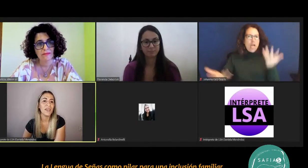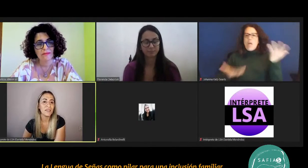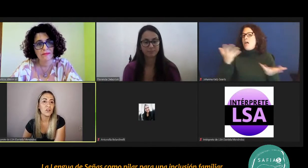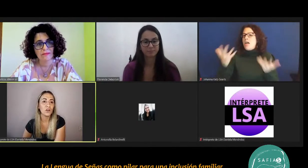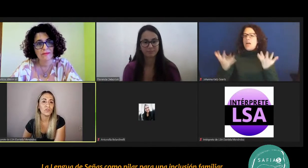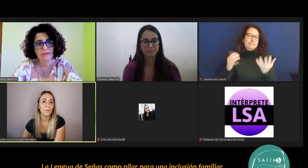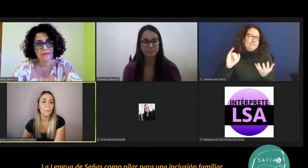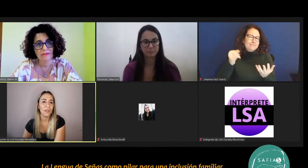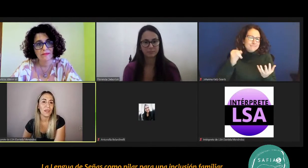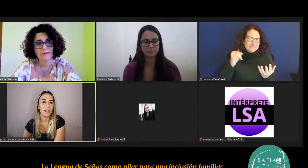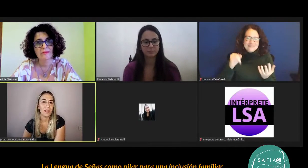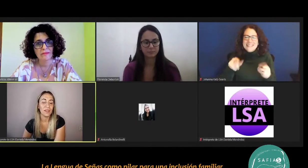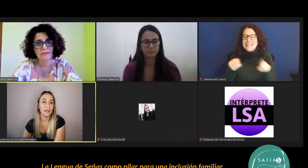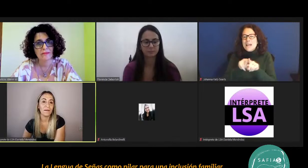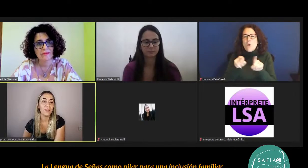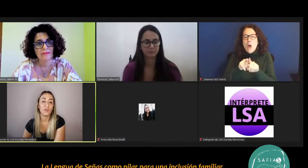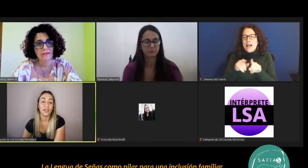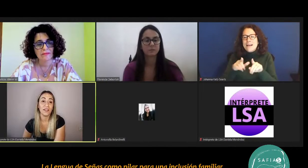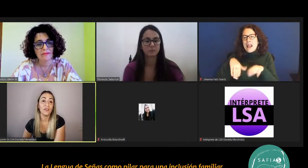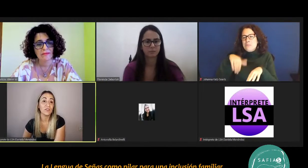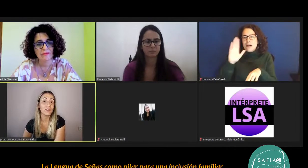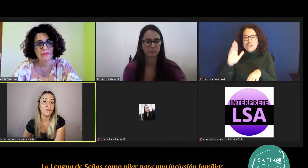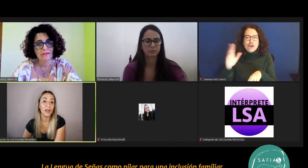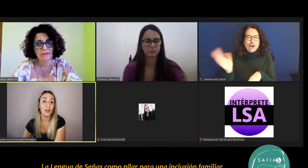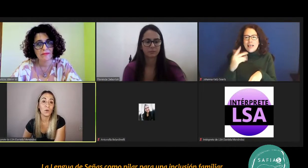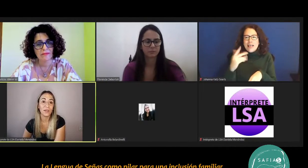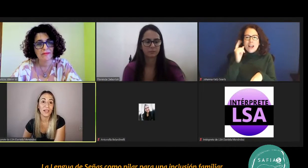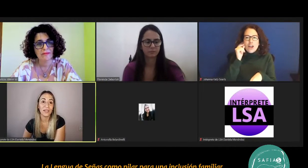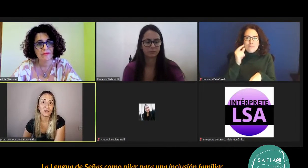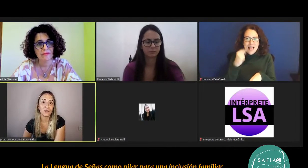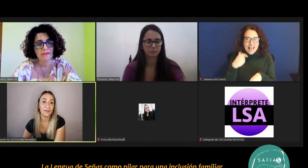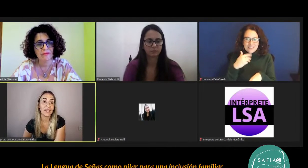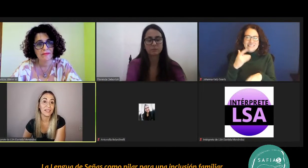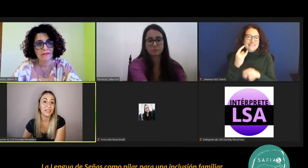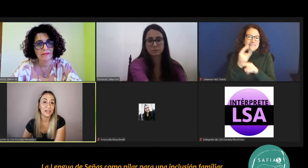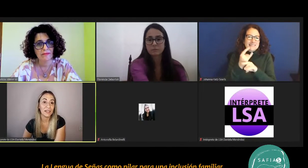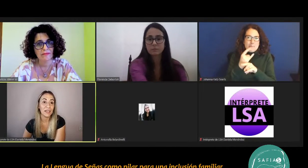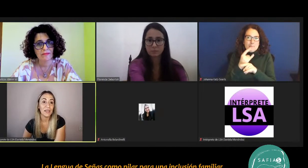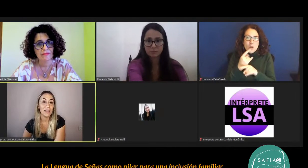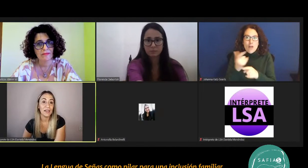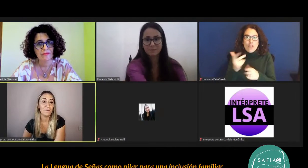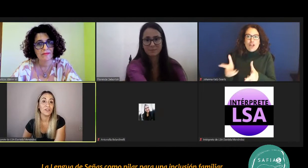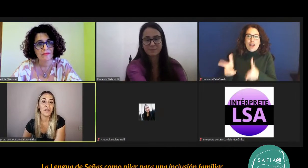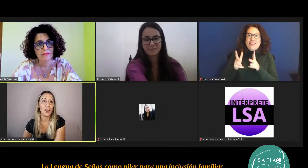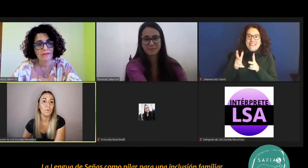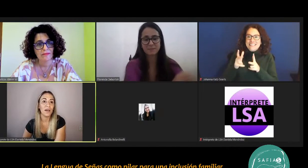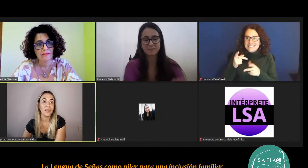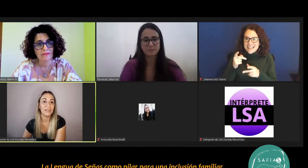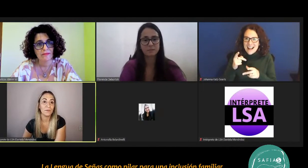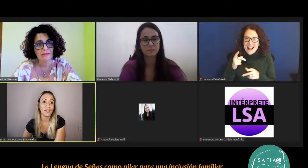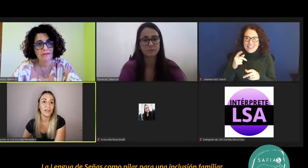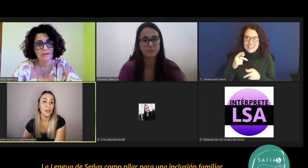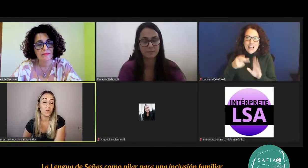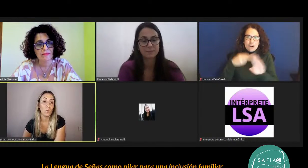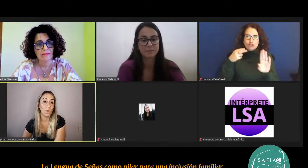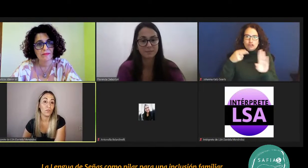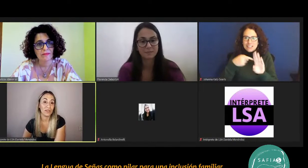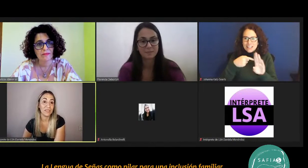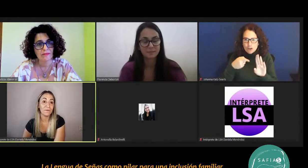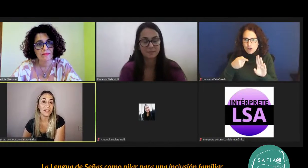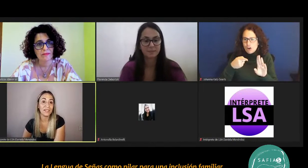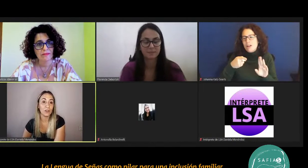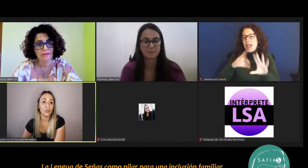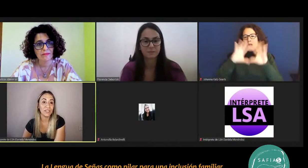ir a médicos, estaban desorientados y no sabían cómo manejarse, no sabían qué hacer. La mayoría de los padres siempre,